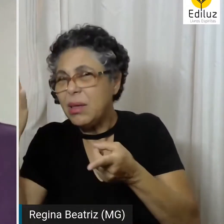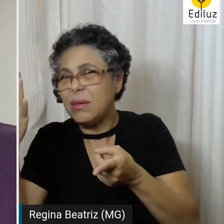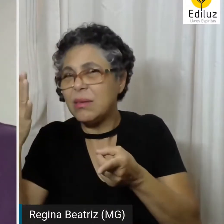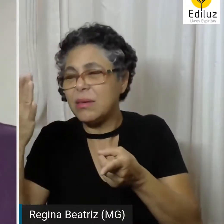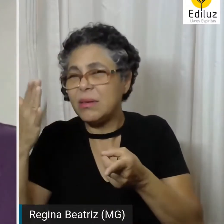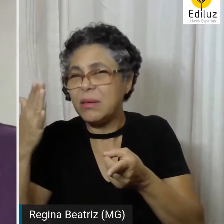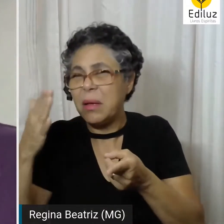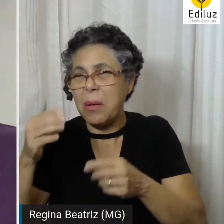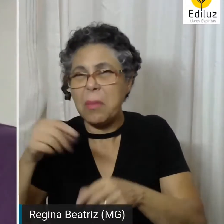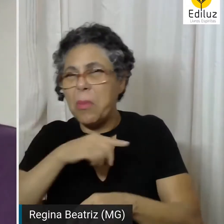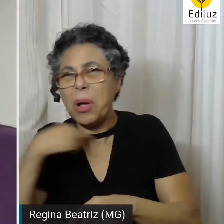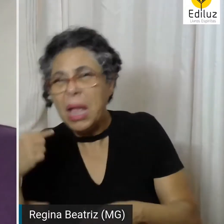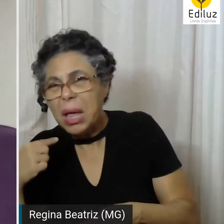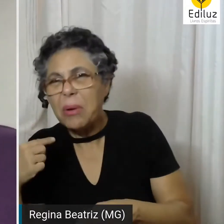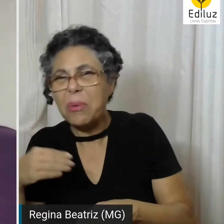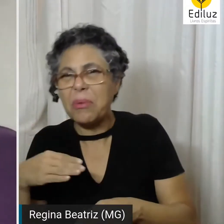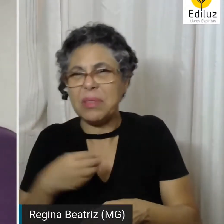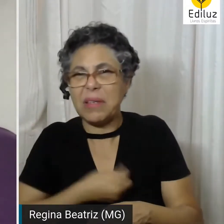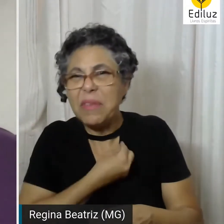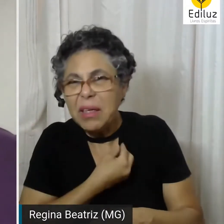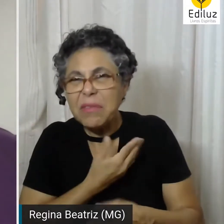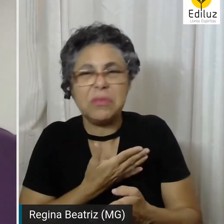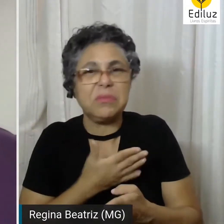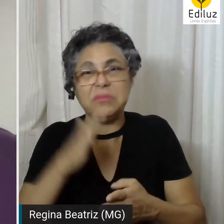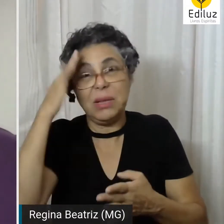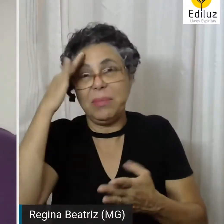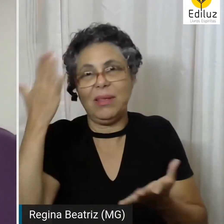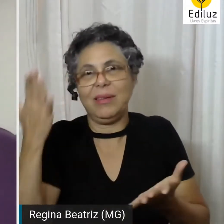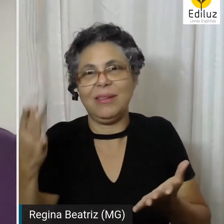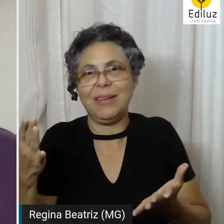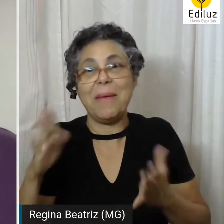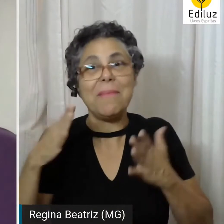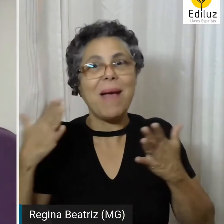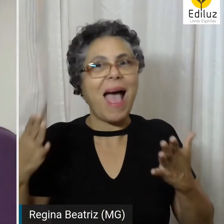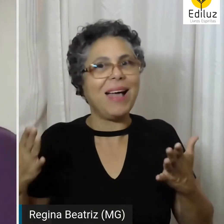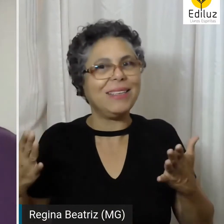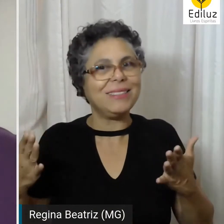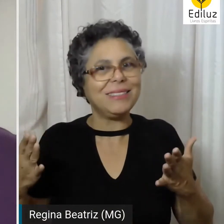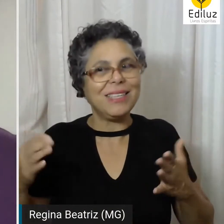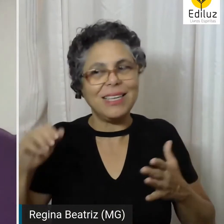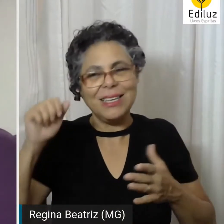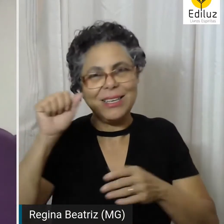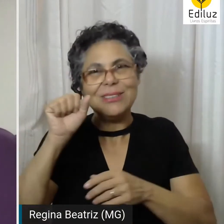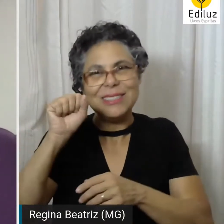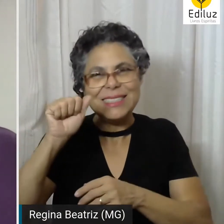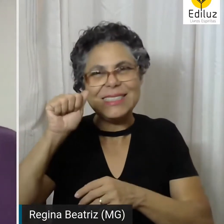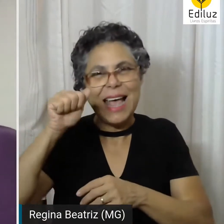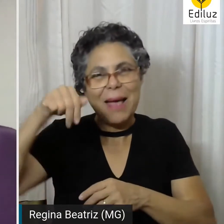se estava morto ou se estava vivo. Mas ele não continua